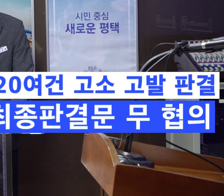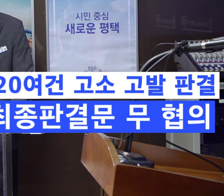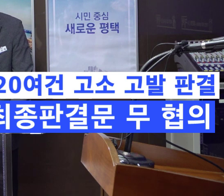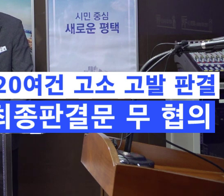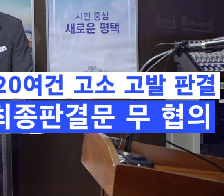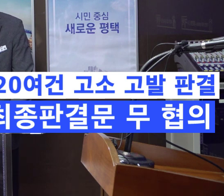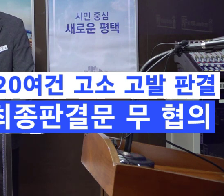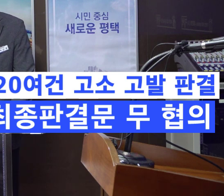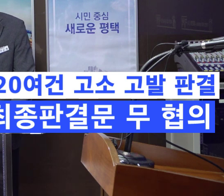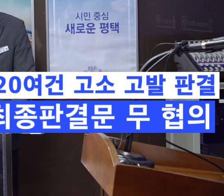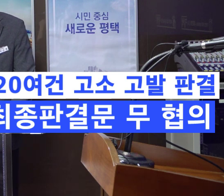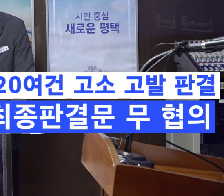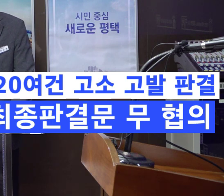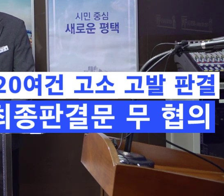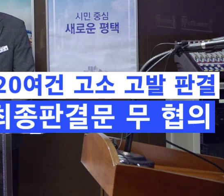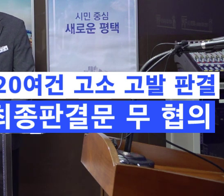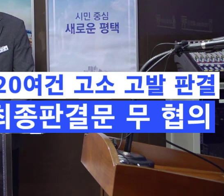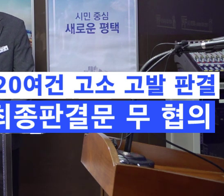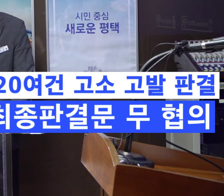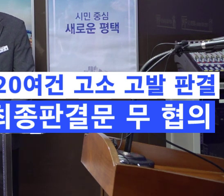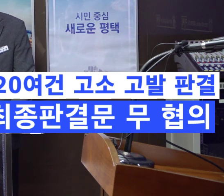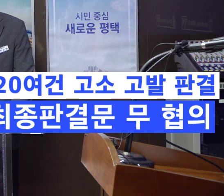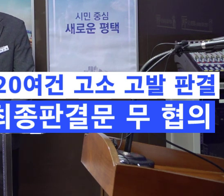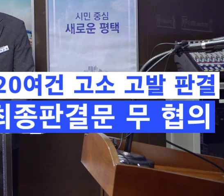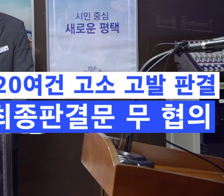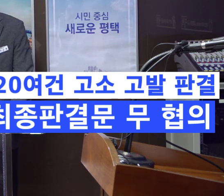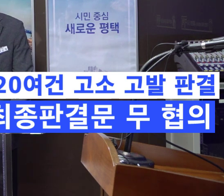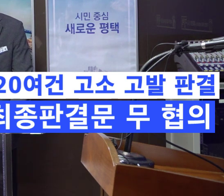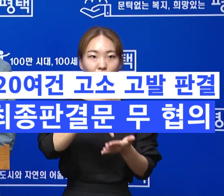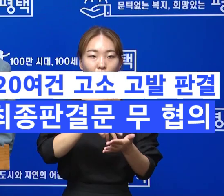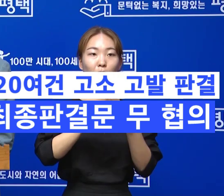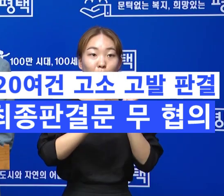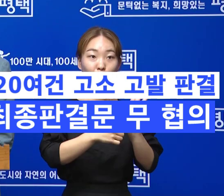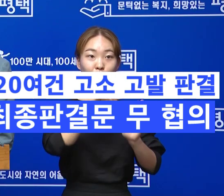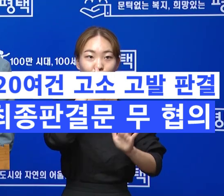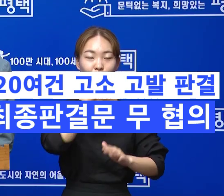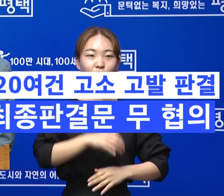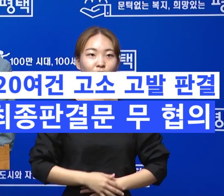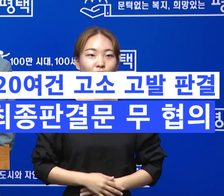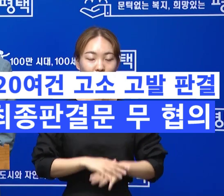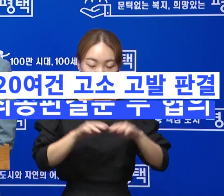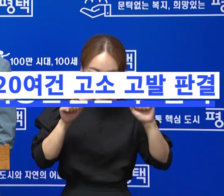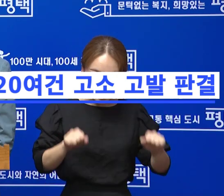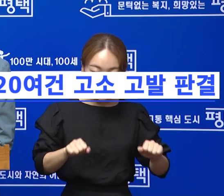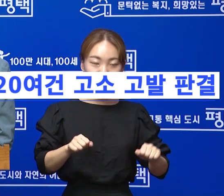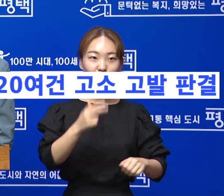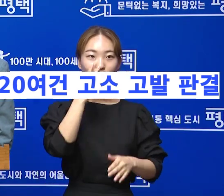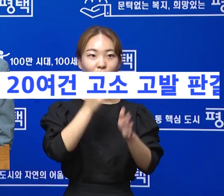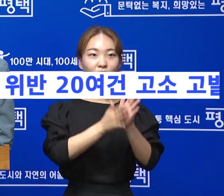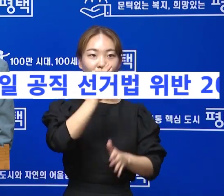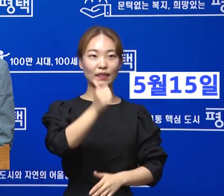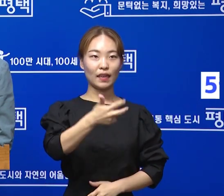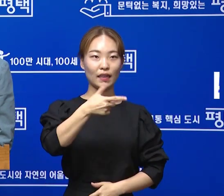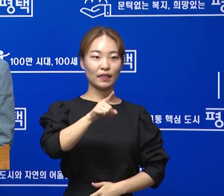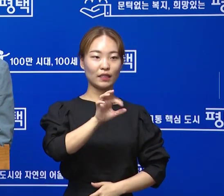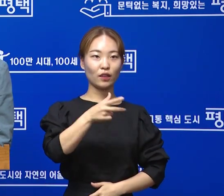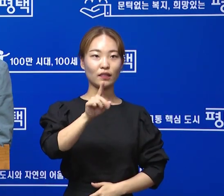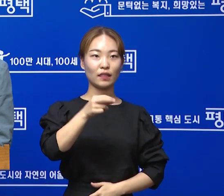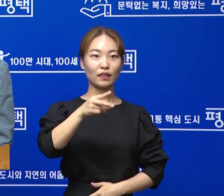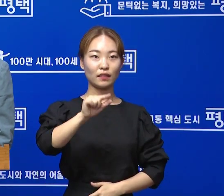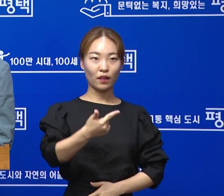무죄 선고에 따른 정장선 평택시장의 입장 발표가 있겠습니다. 네, 안녕하십니까. 제 평택시장